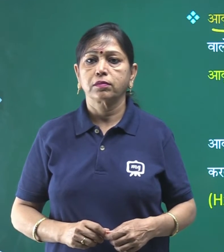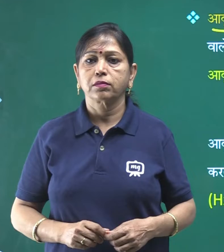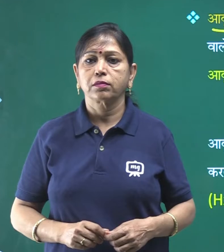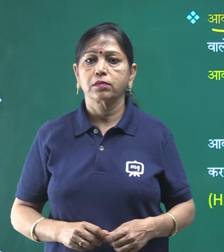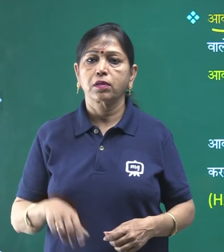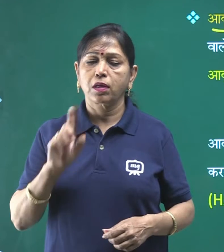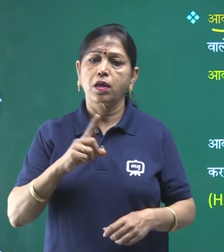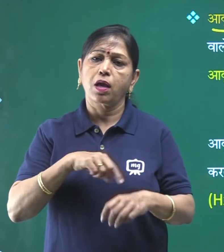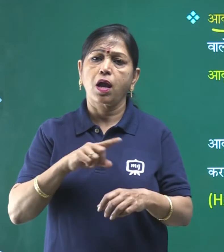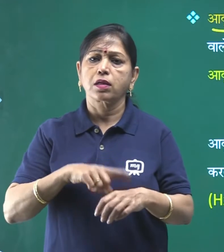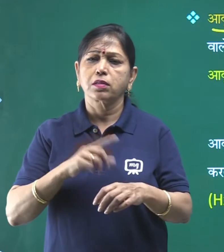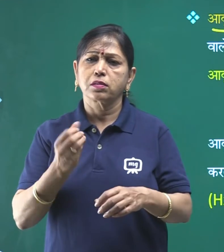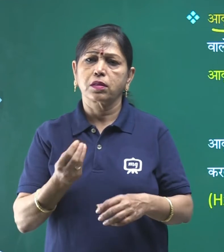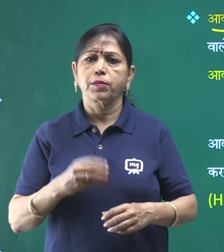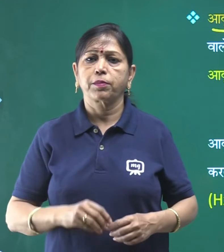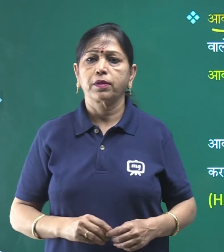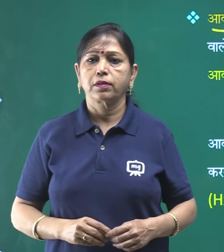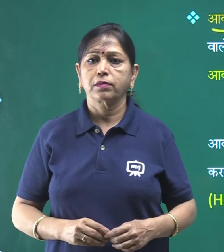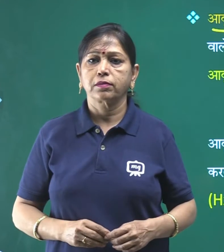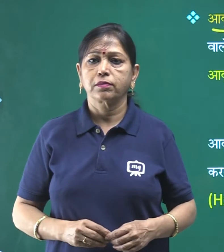एकांक समय में